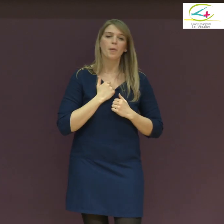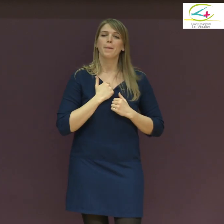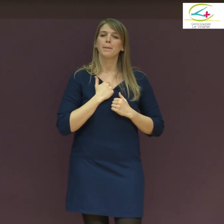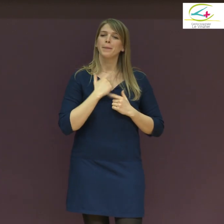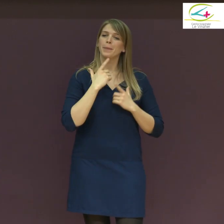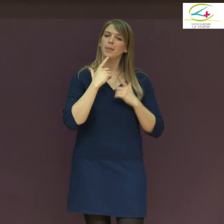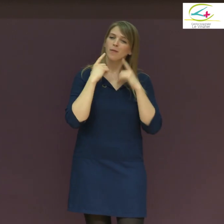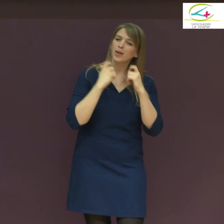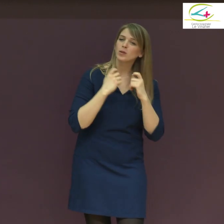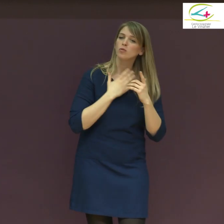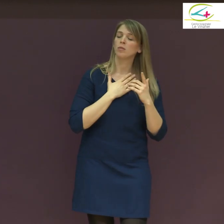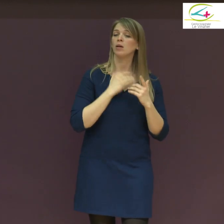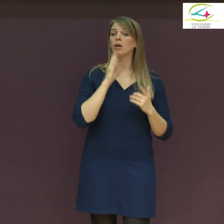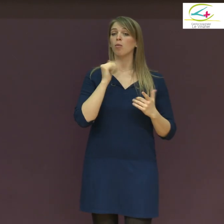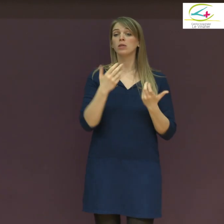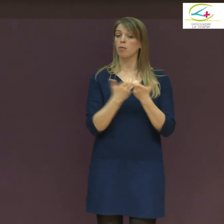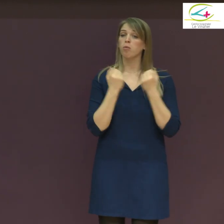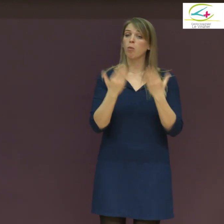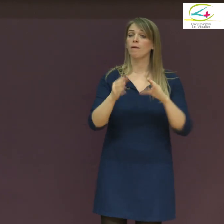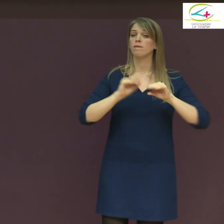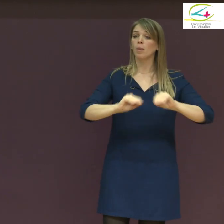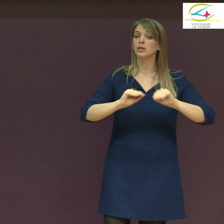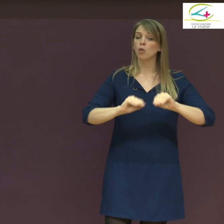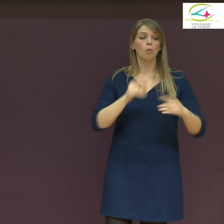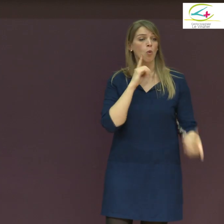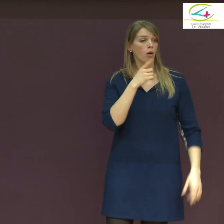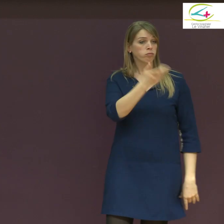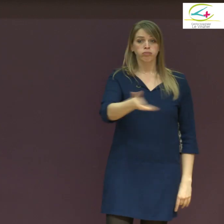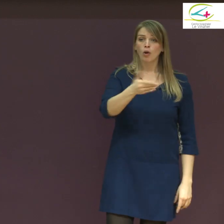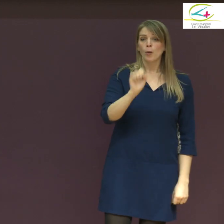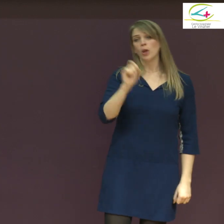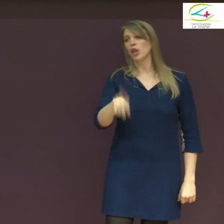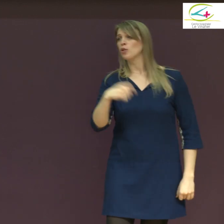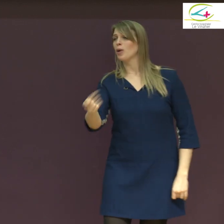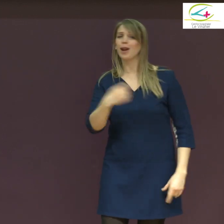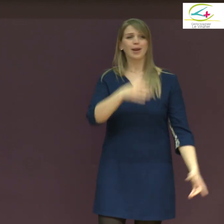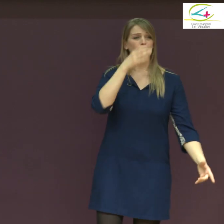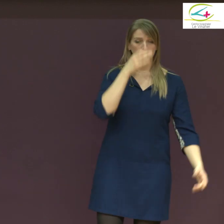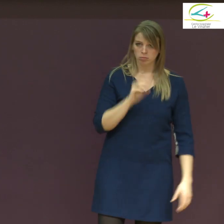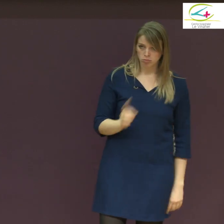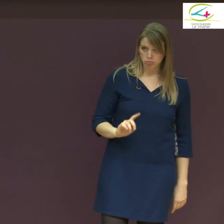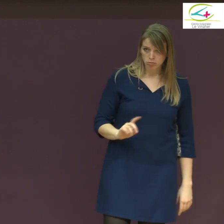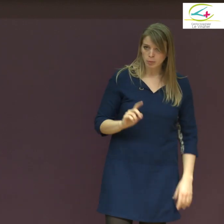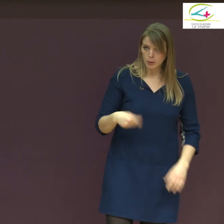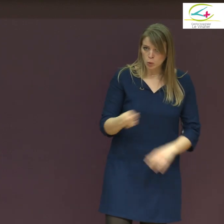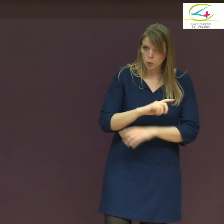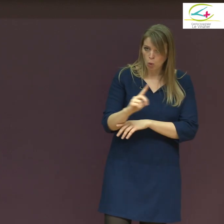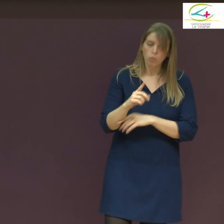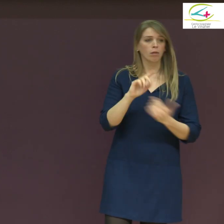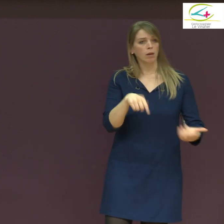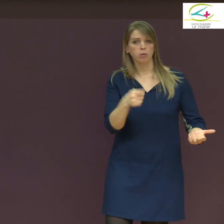qu'on a proposé des formations, parce qu'on aurait pu se dire, comme je vous l'ai dit, c'est naturel. Non, c'est pas naturel. Il y a vraiment,